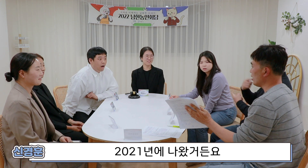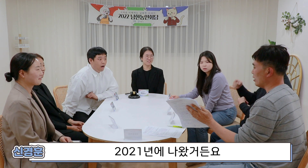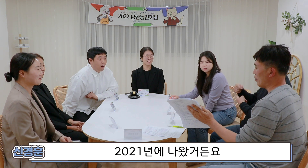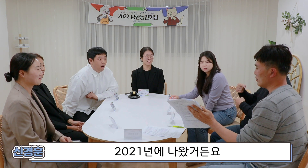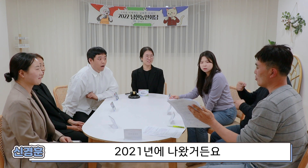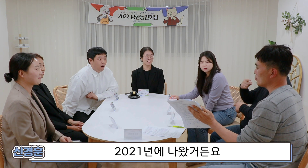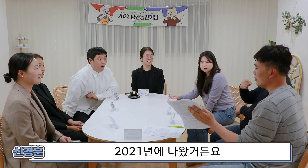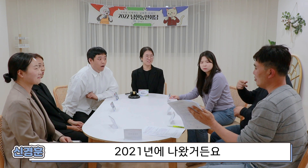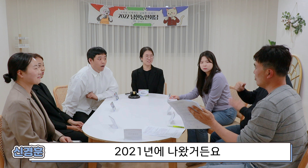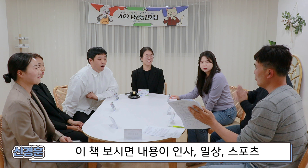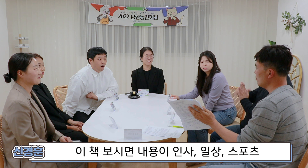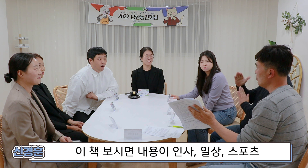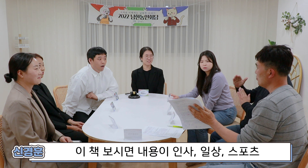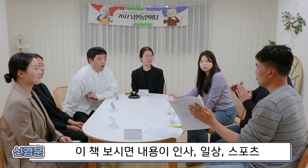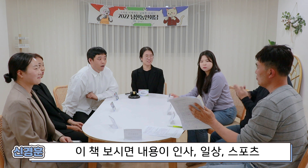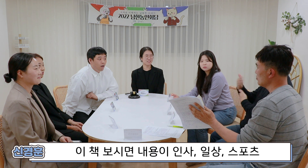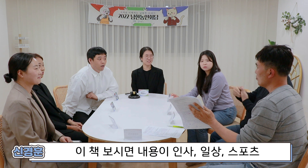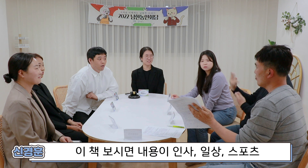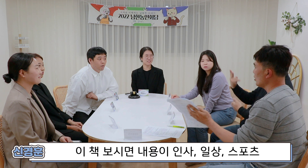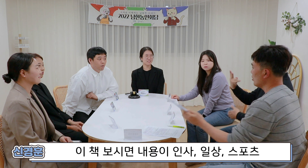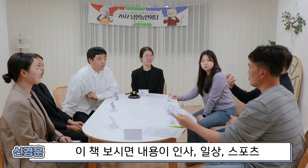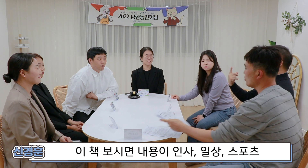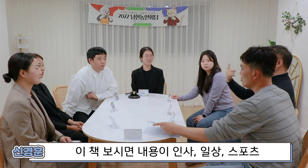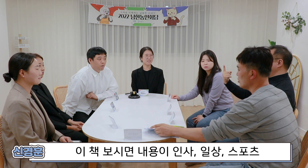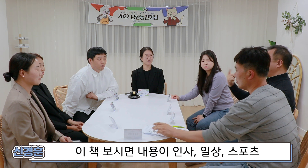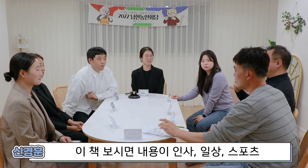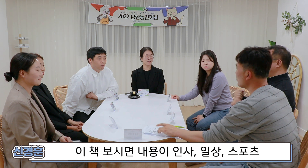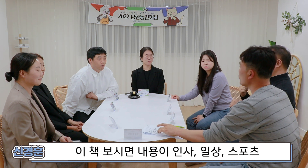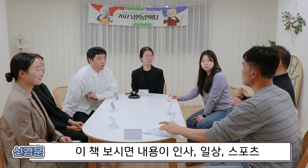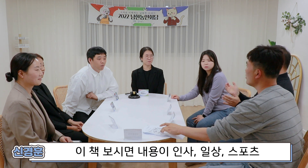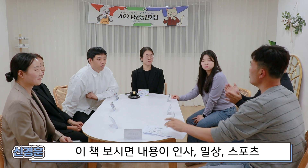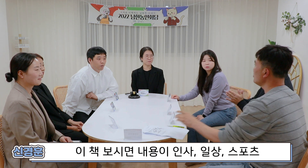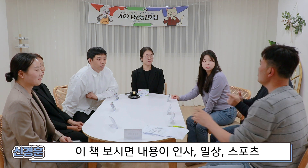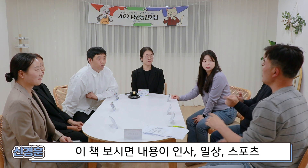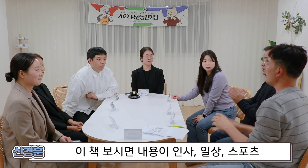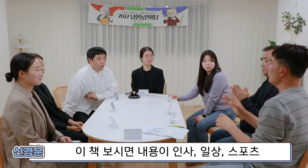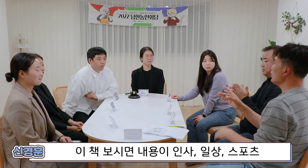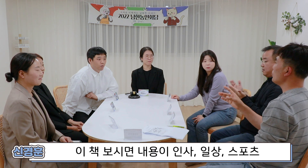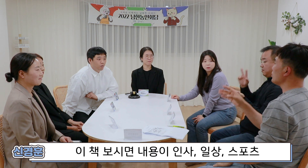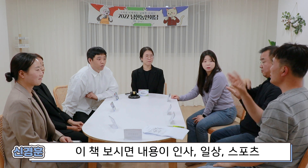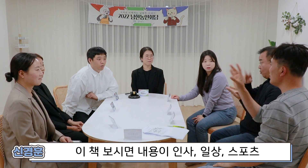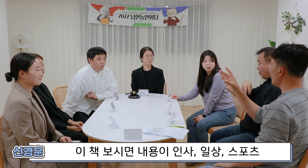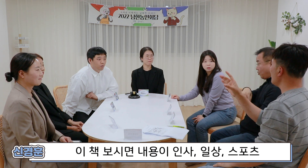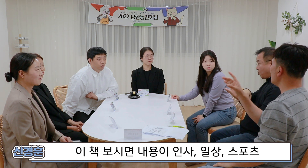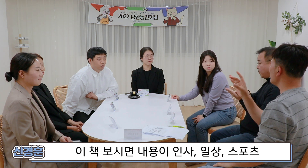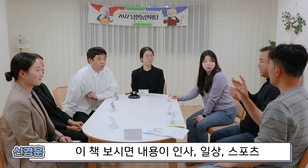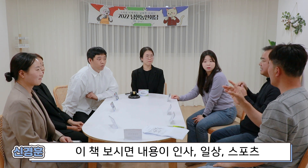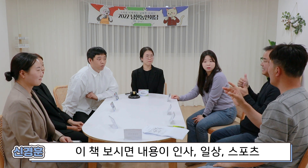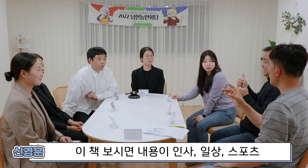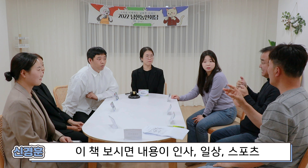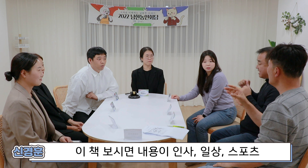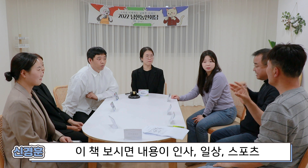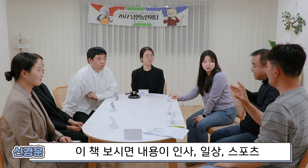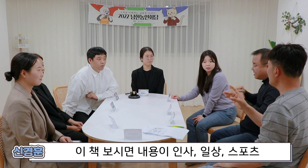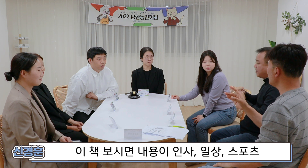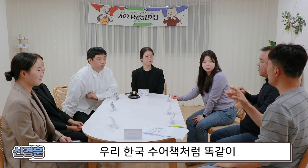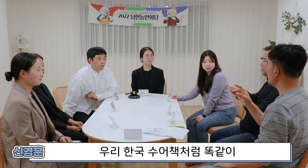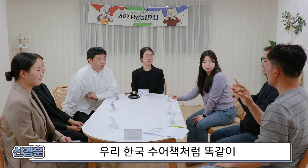2021년에 나왔었거든요. 그래서 이 책 보시면은 내용이 뭐 인사, 뭐 일상, 뭐 스포츠,